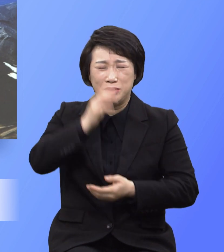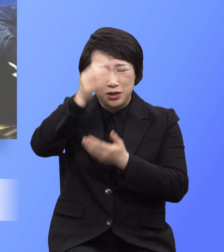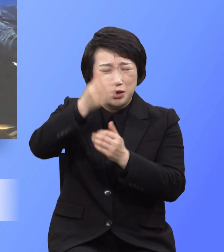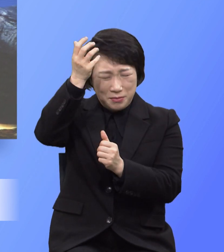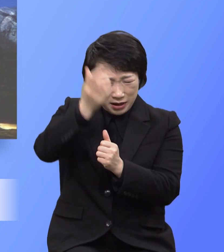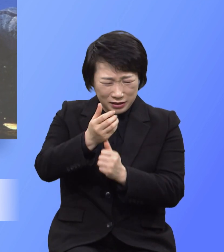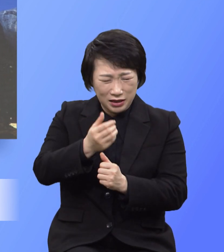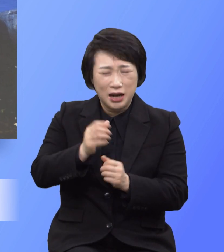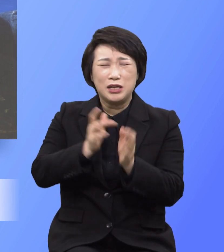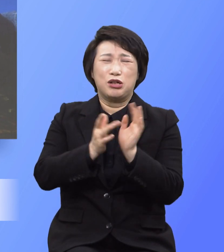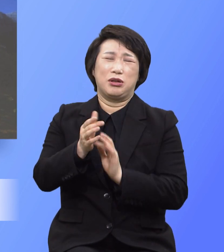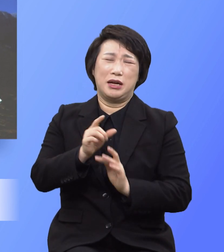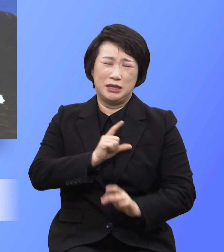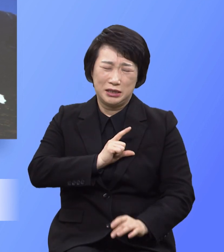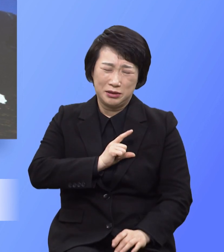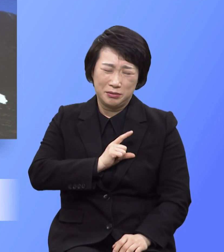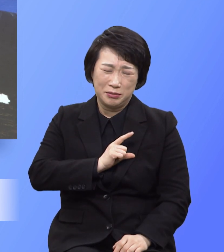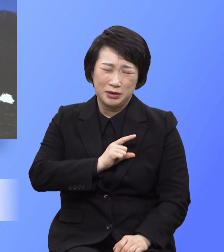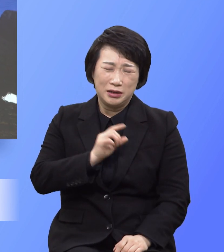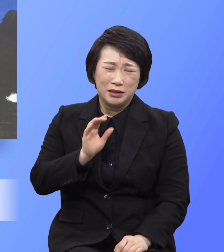성령 받으라 하신 그 이름,